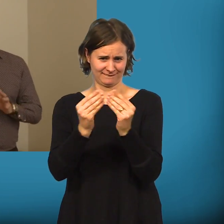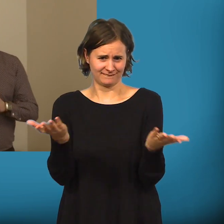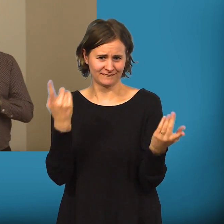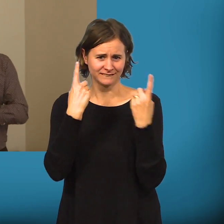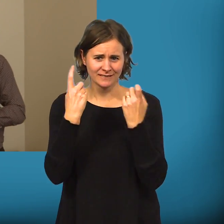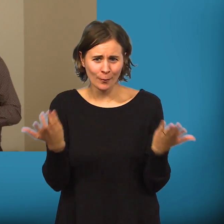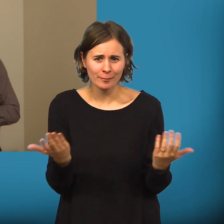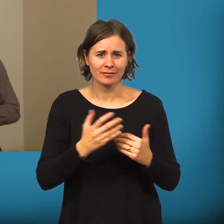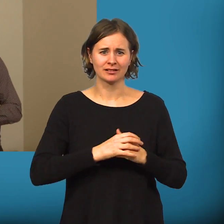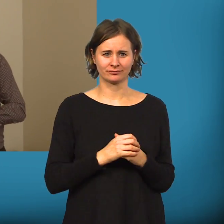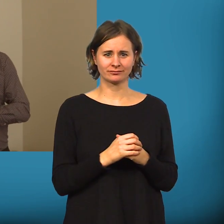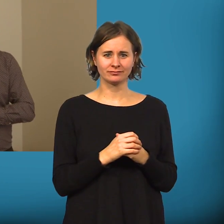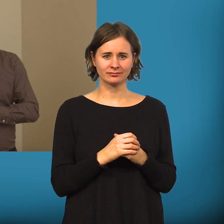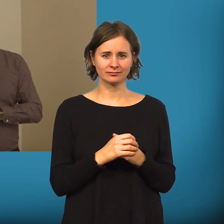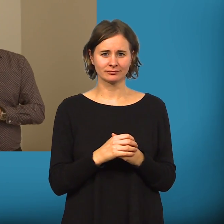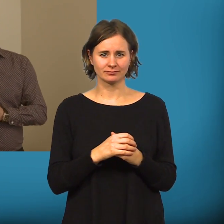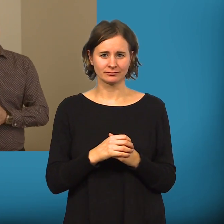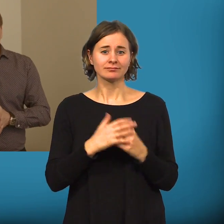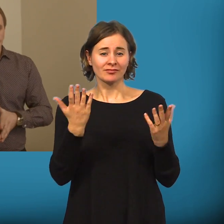mane informacija ir gaus.